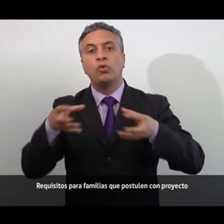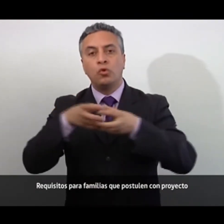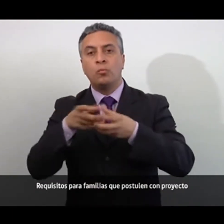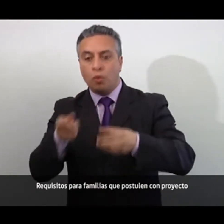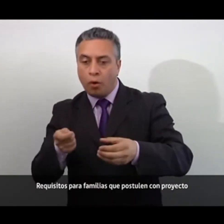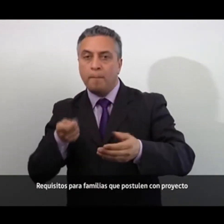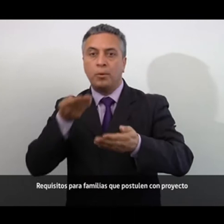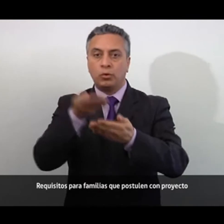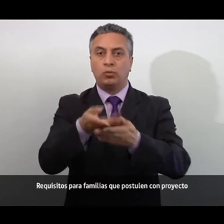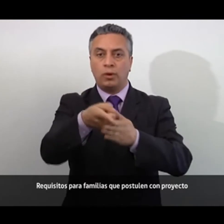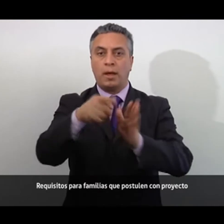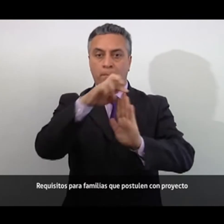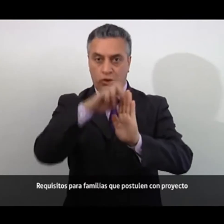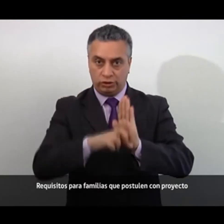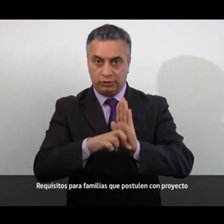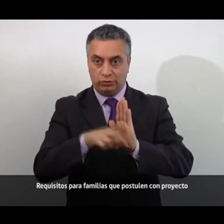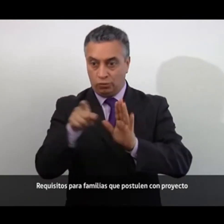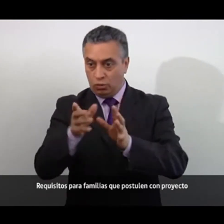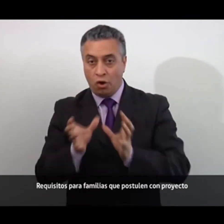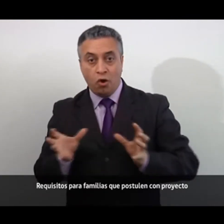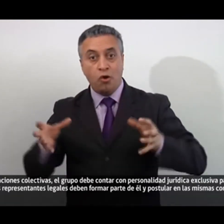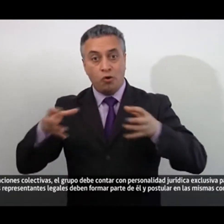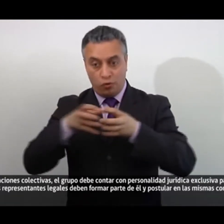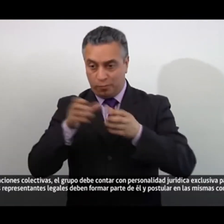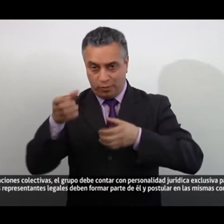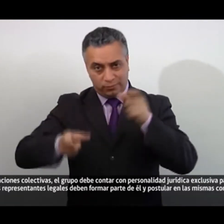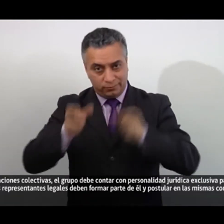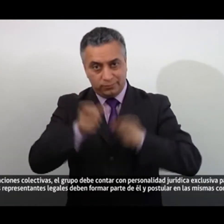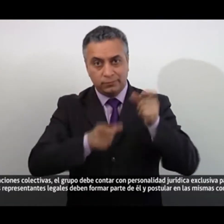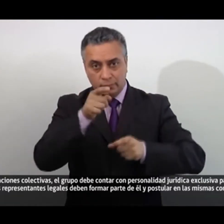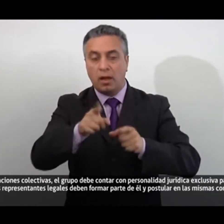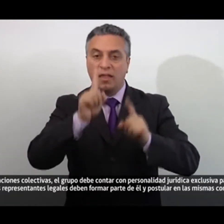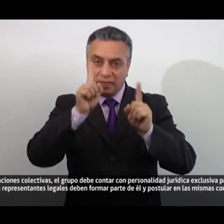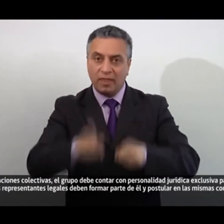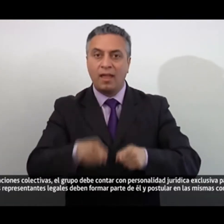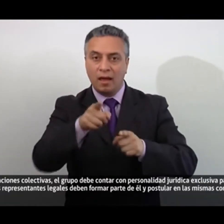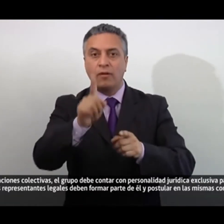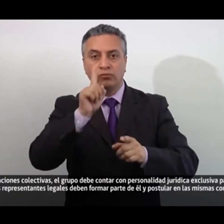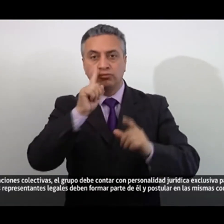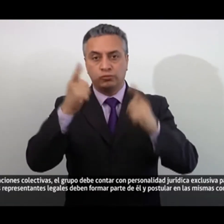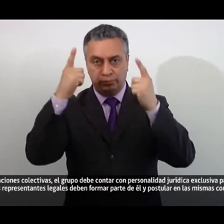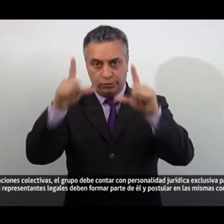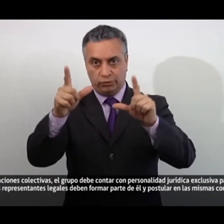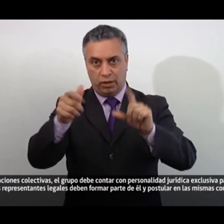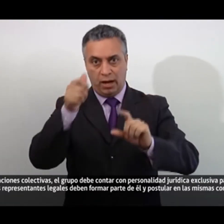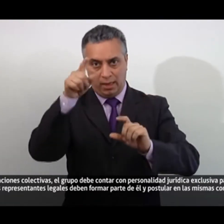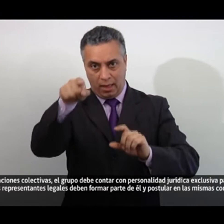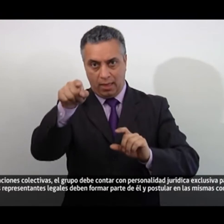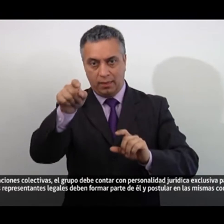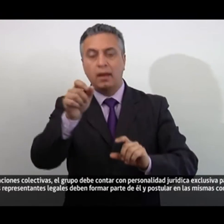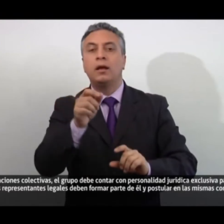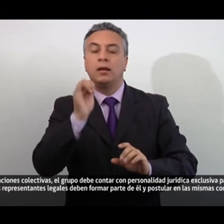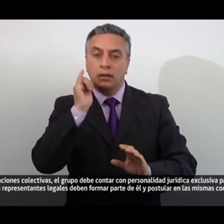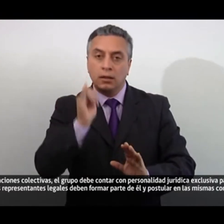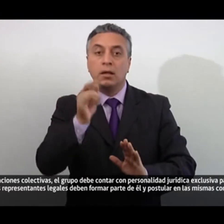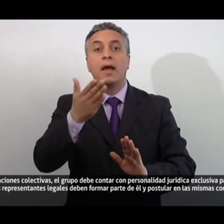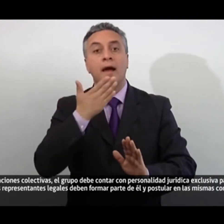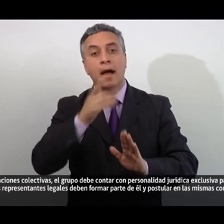Requisitos para grupos que postulen con proyecto. Para postulaciones colectivas, el grupo debe contar con personalidad jurídica exclusiva para tal